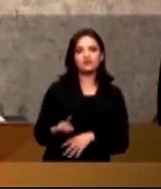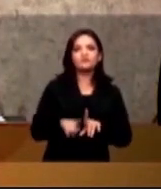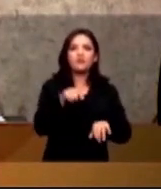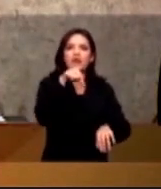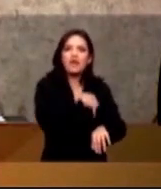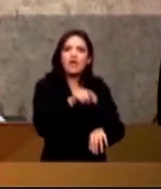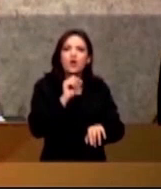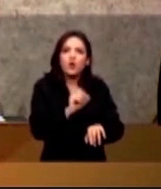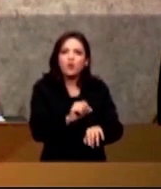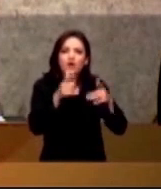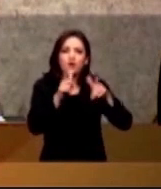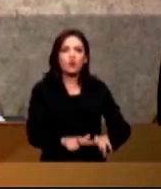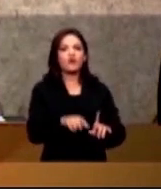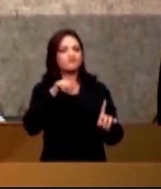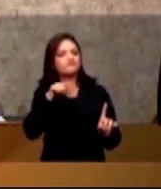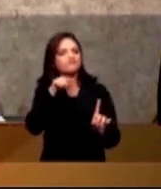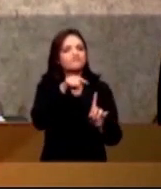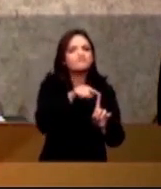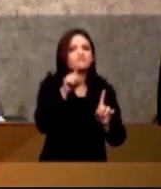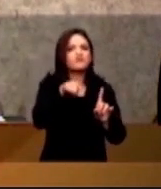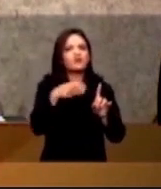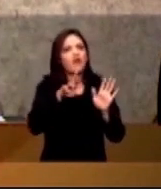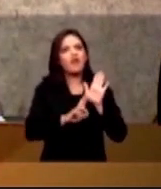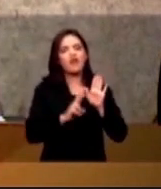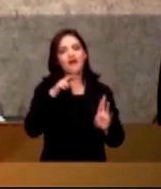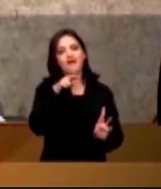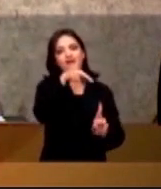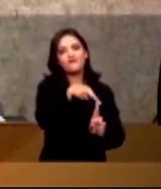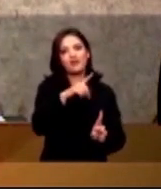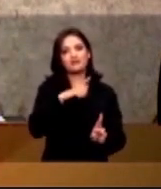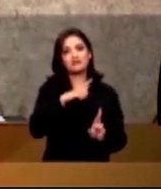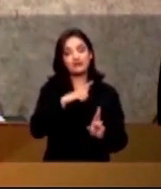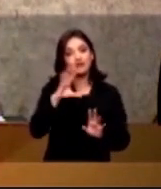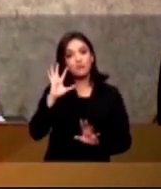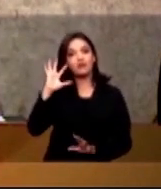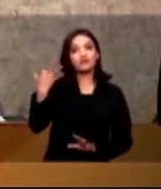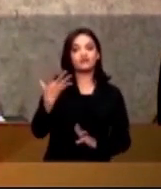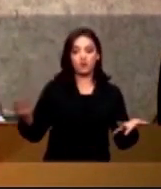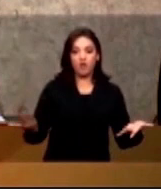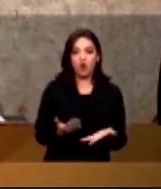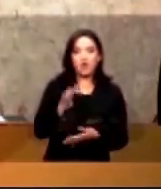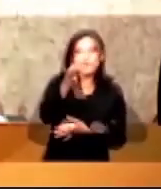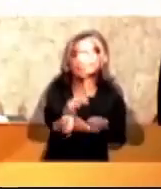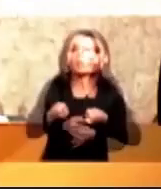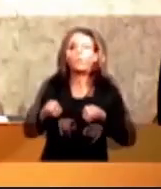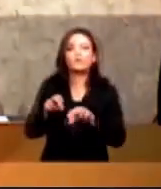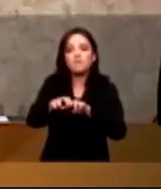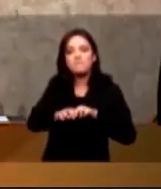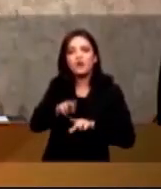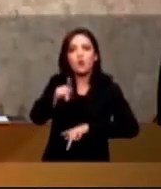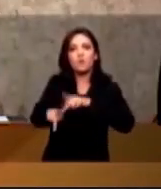de presente e de futuro bem como de todos os demais poderes da nação